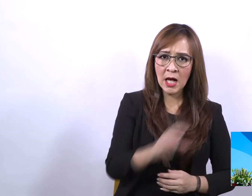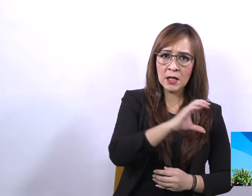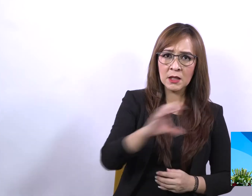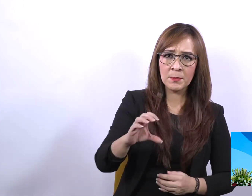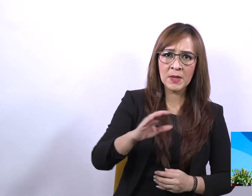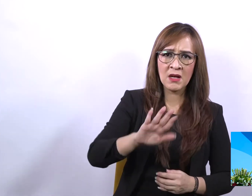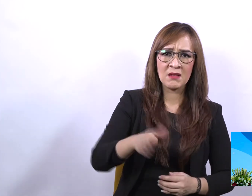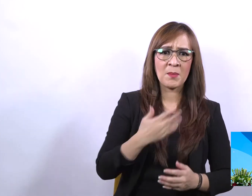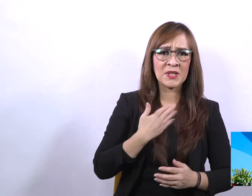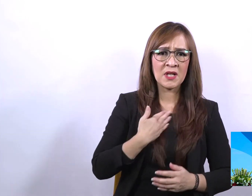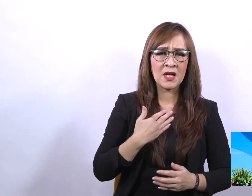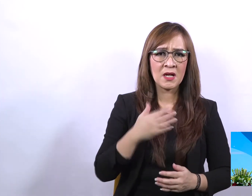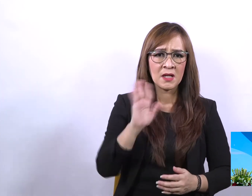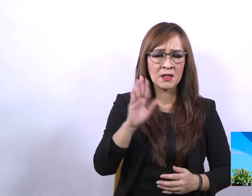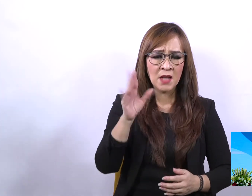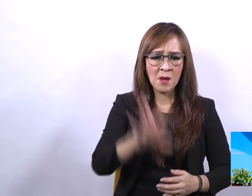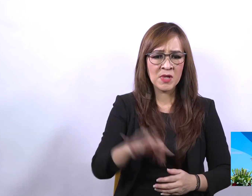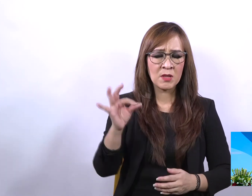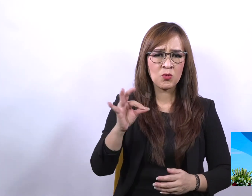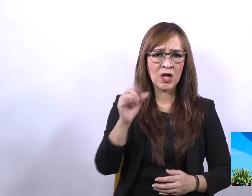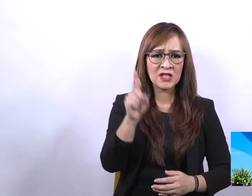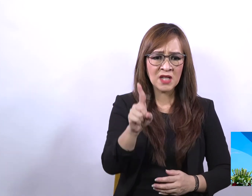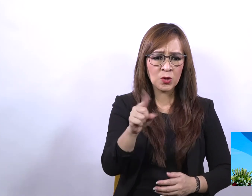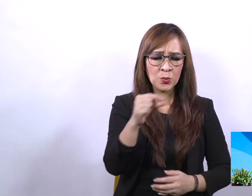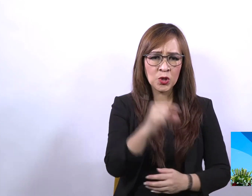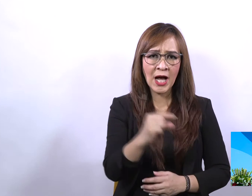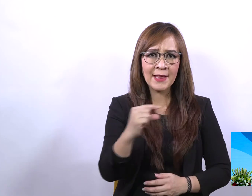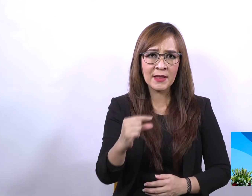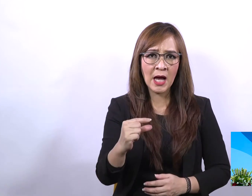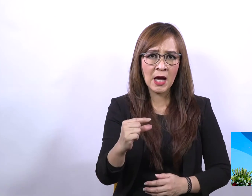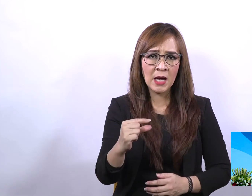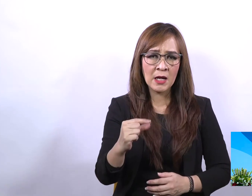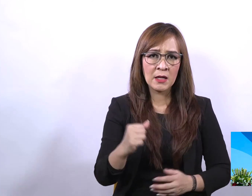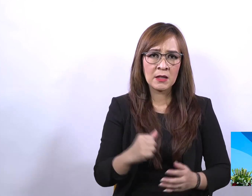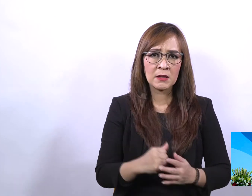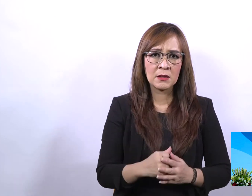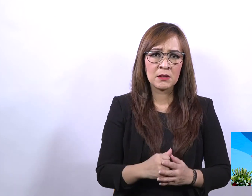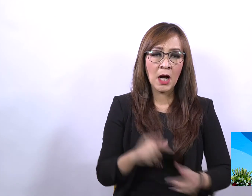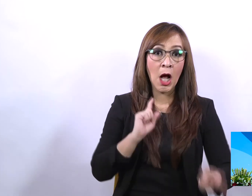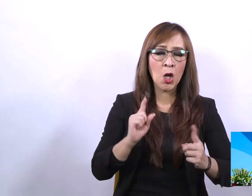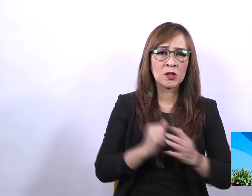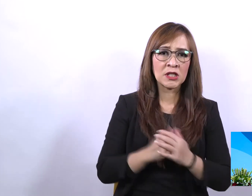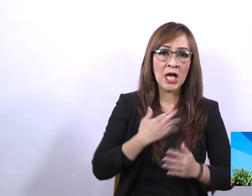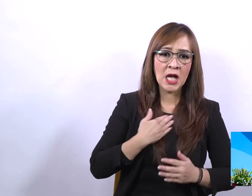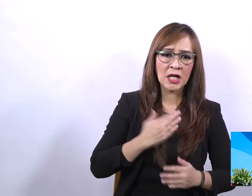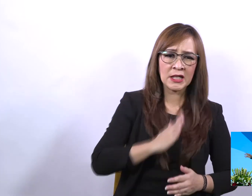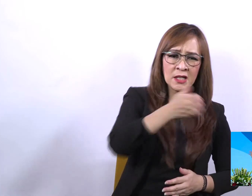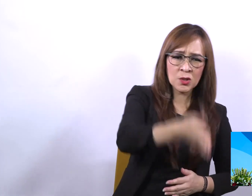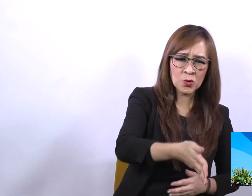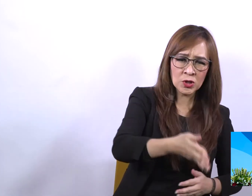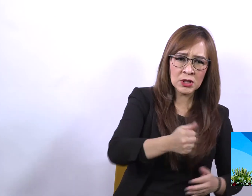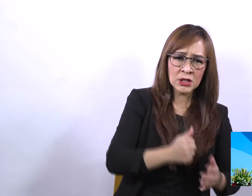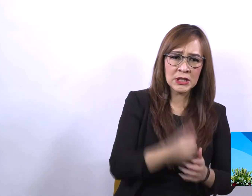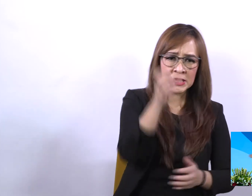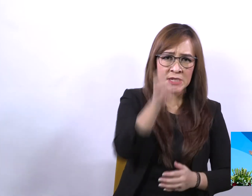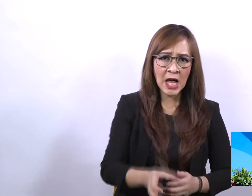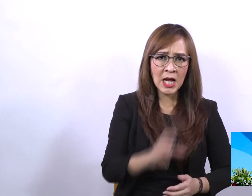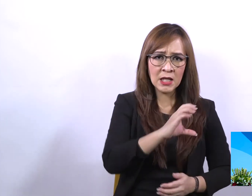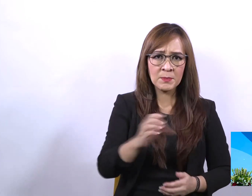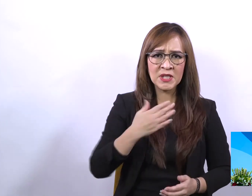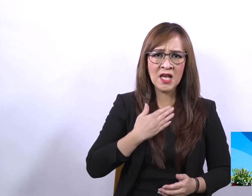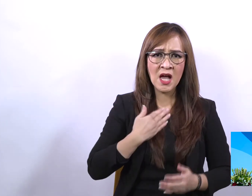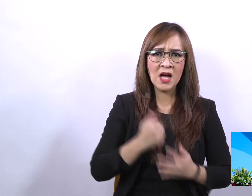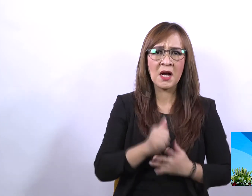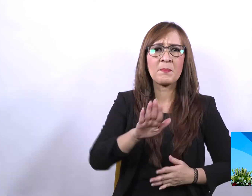menjumpai satupun kata2 kalau saya pikul salib seakan hancur saya pikul salib saya akan habis-habisan saya pikul salib saya akan